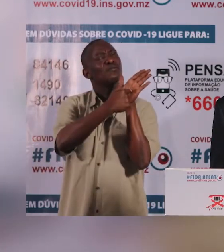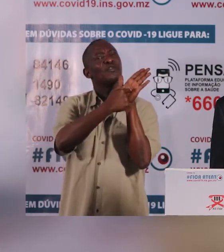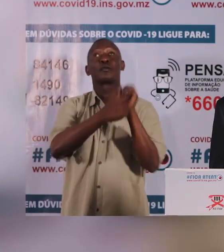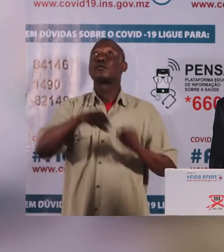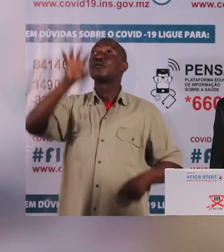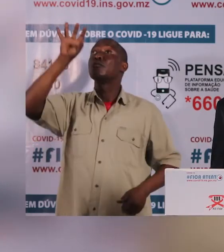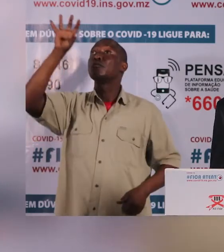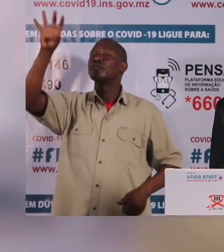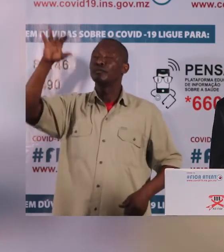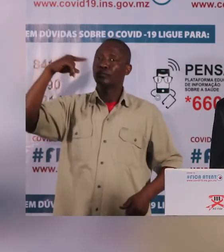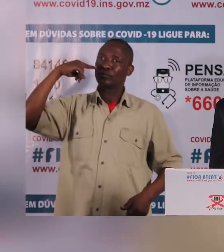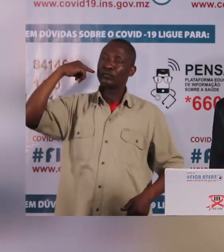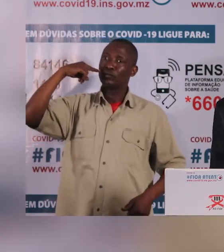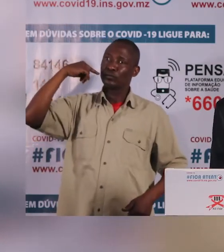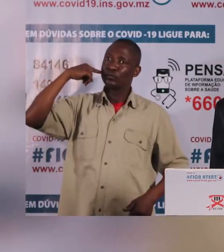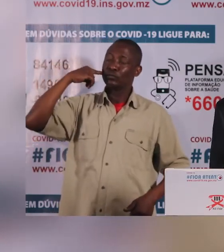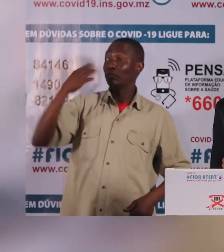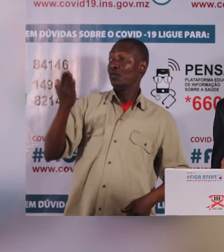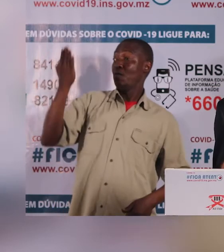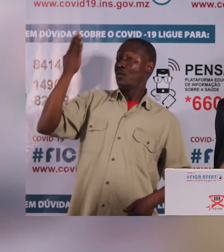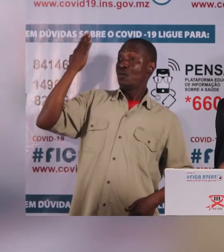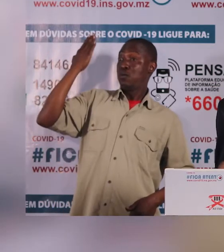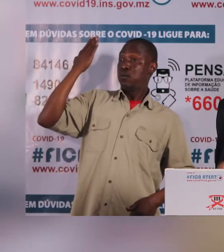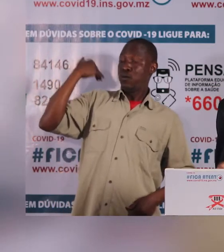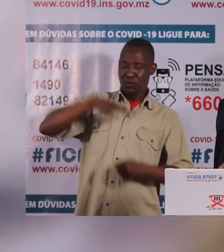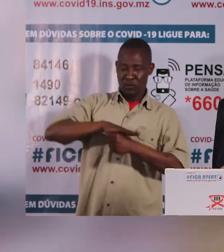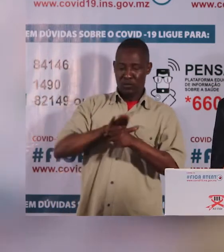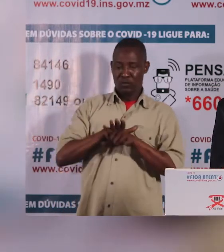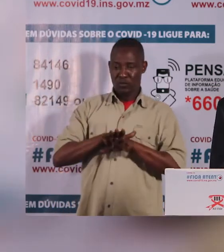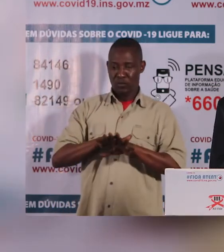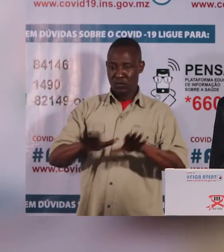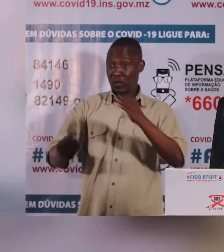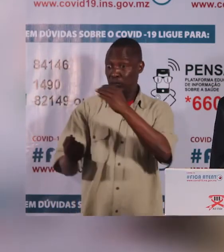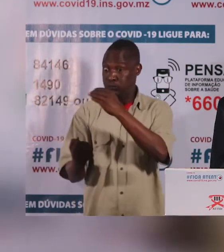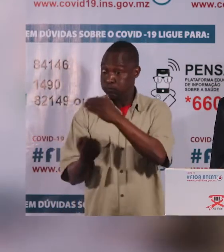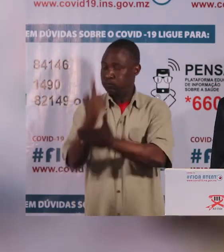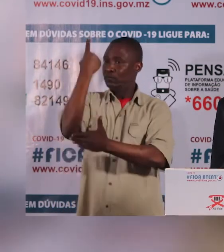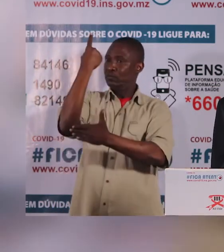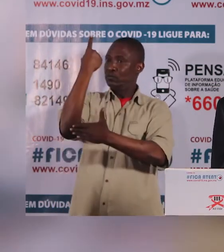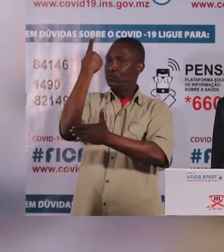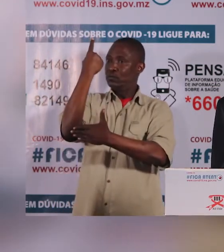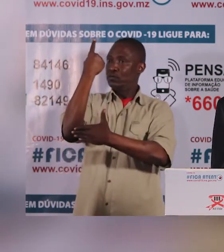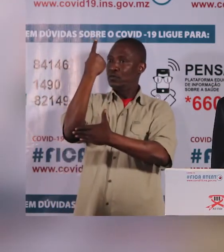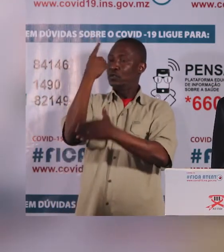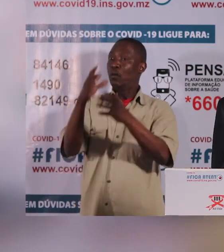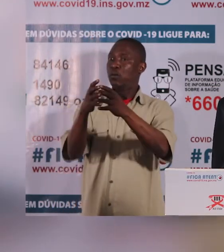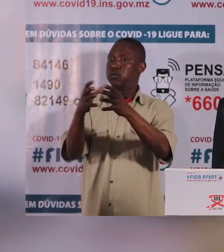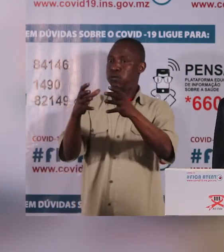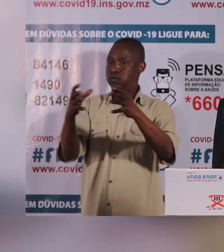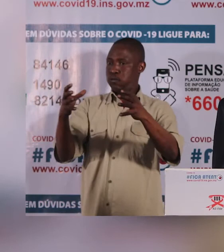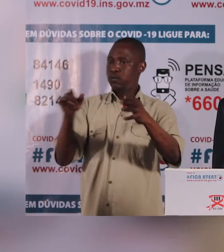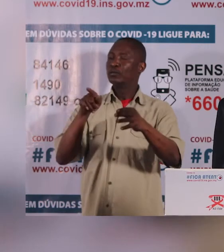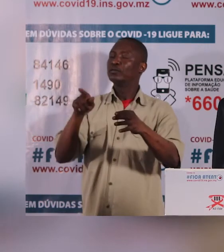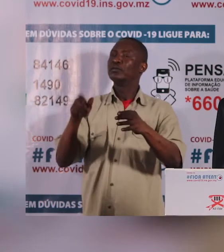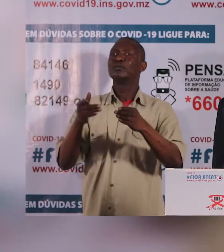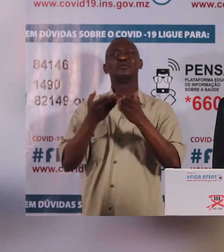Delgado, desde o início da epidemia naquela província, e apresentamos aqui o número de